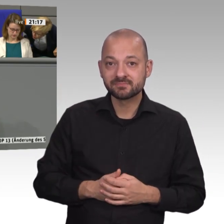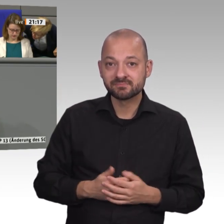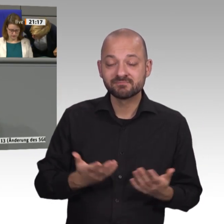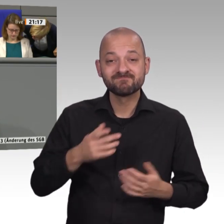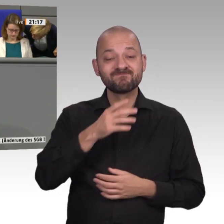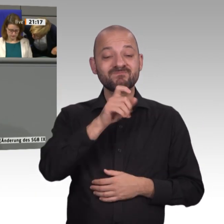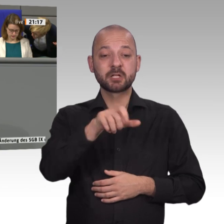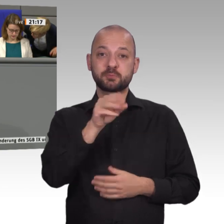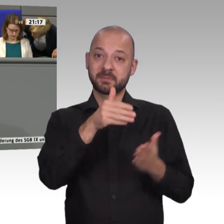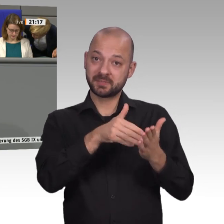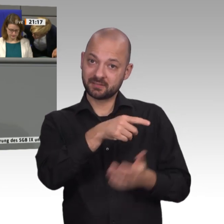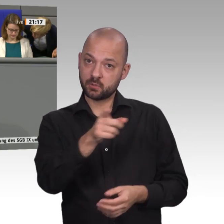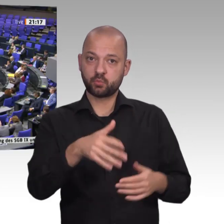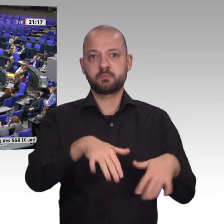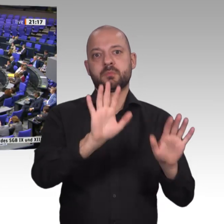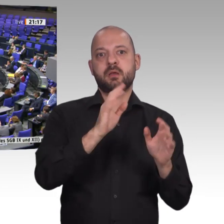klar nein.